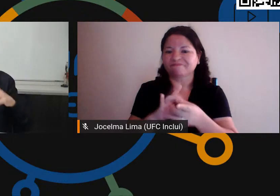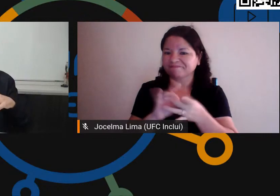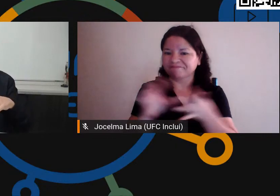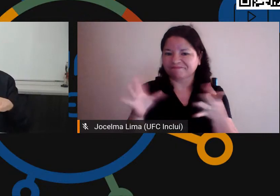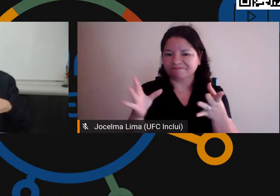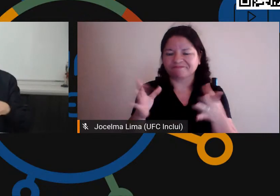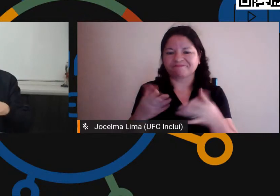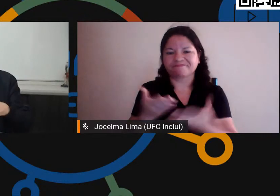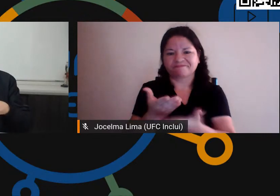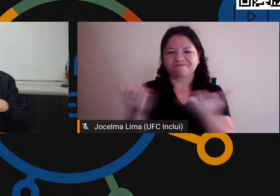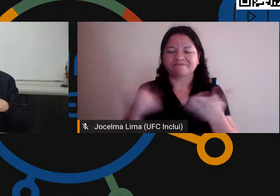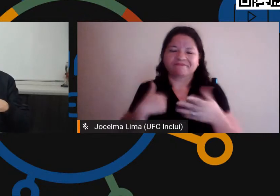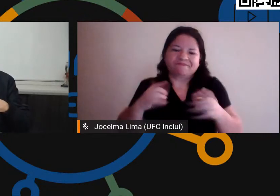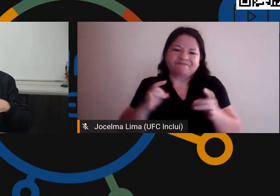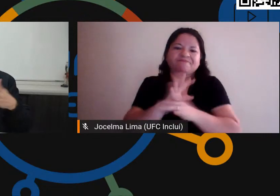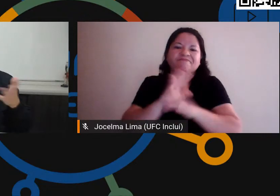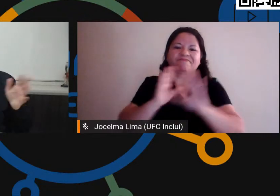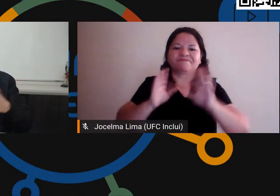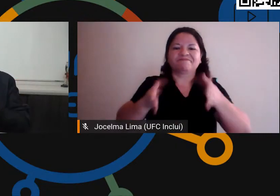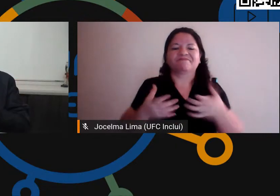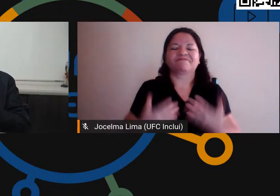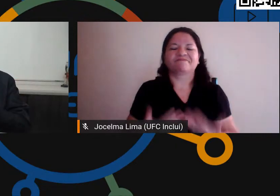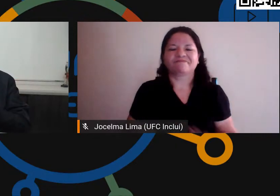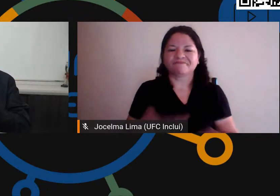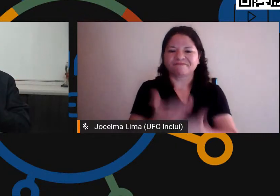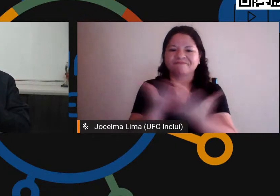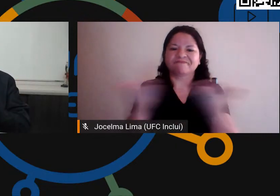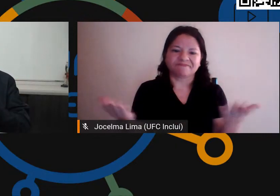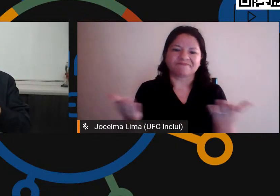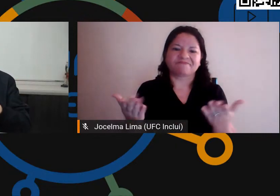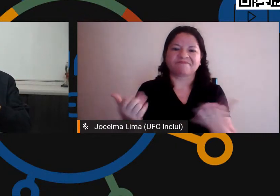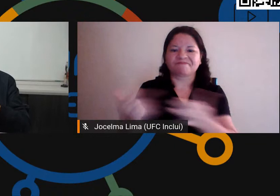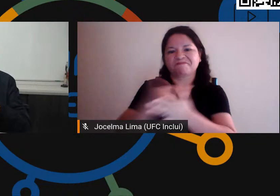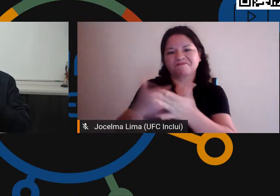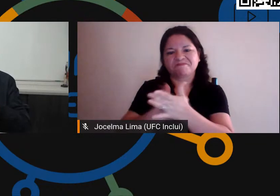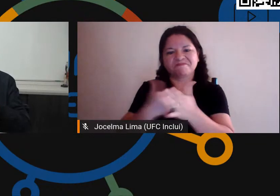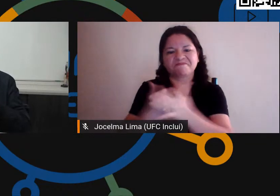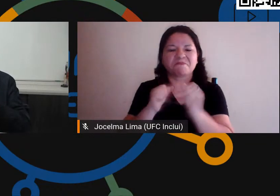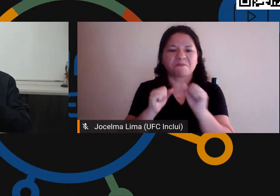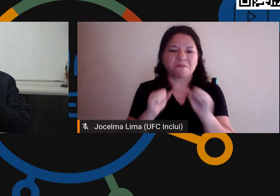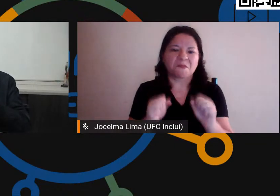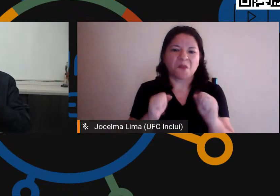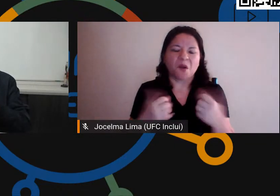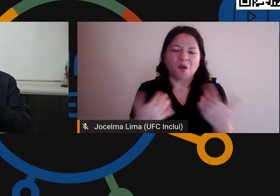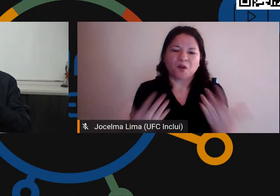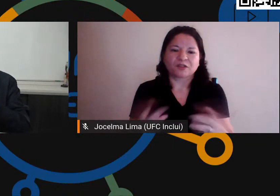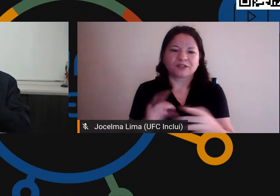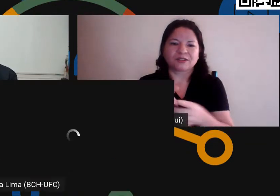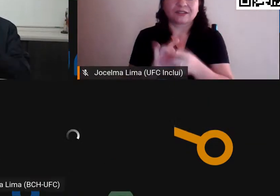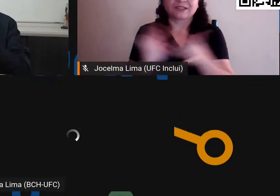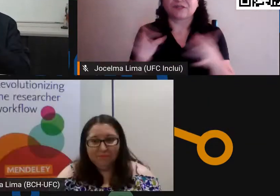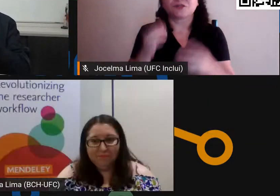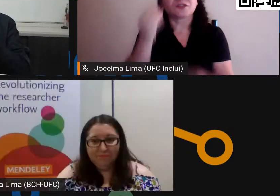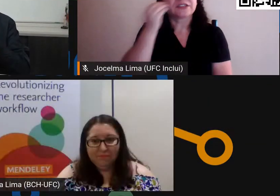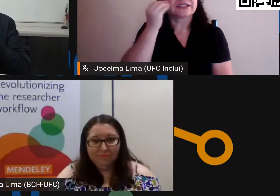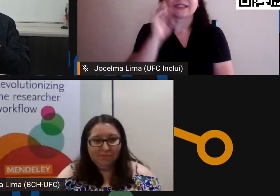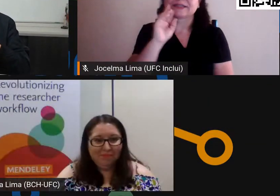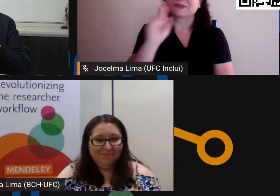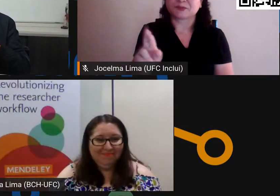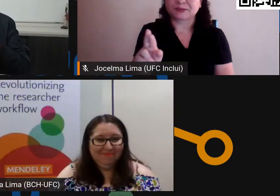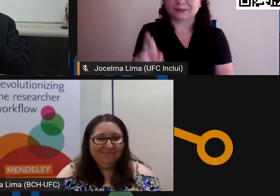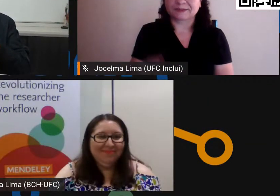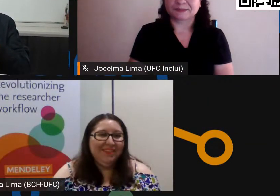e vocês, então, podem perguntar algumas coisas aí, eu tento responder no máximo possível.